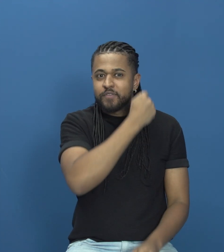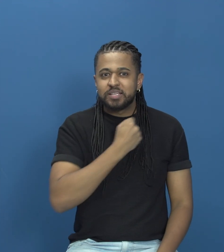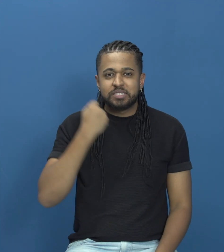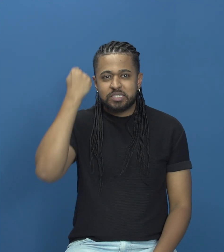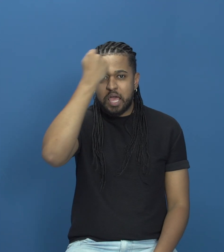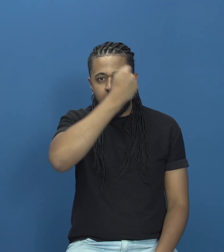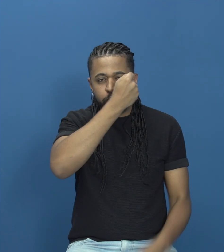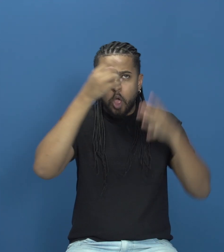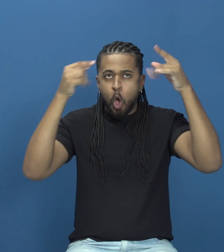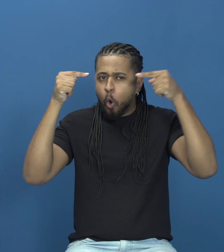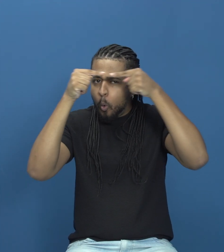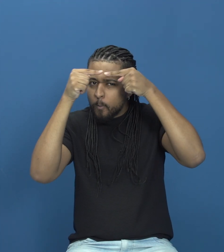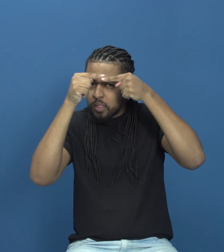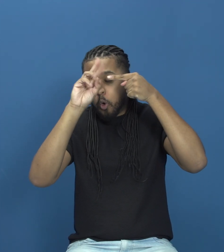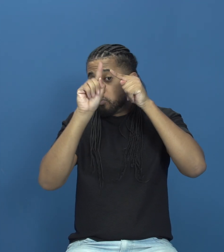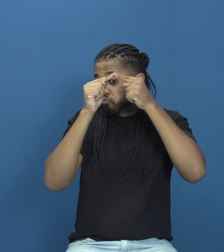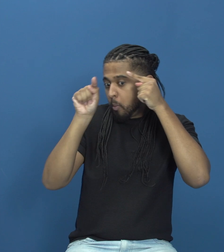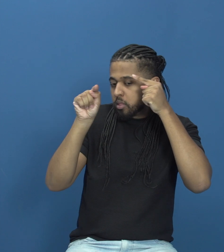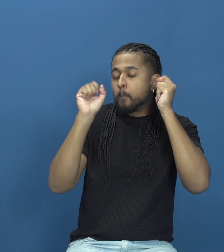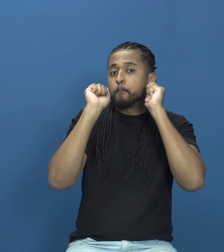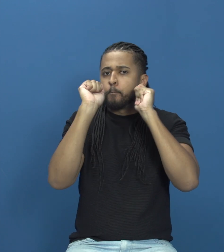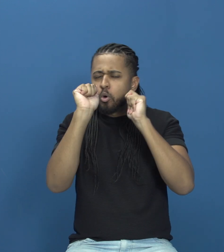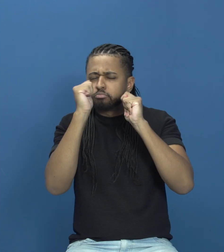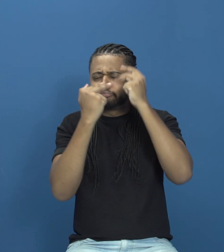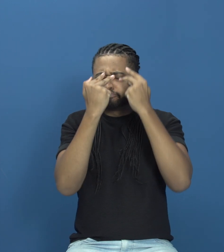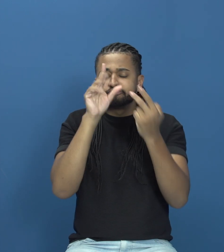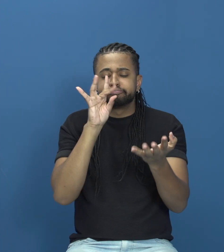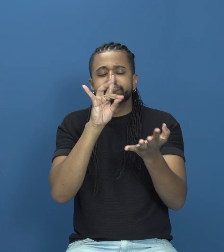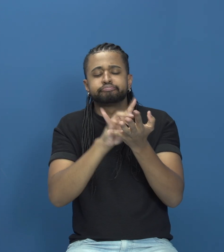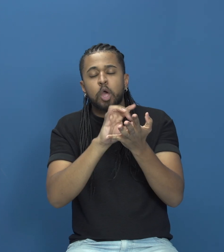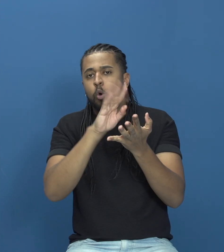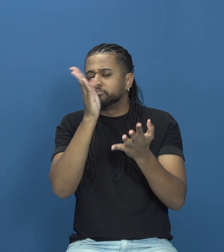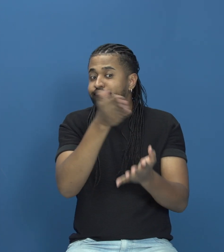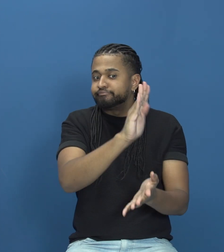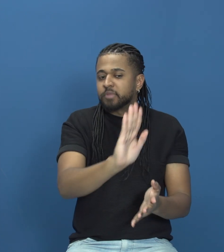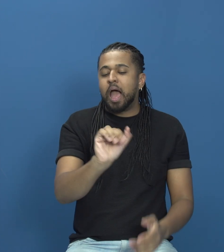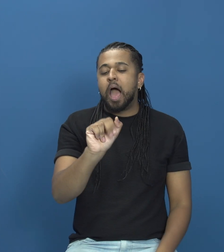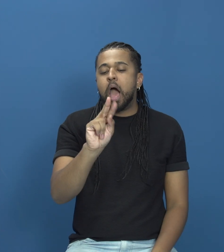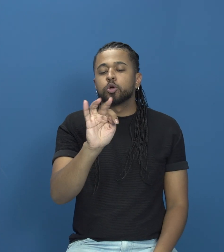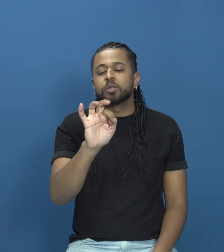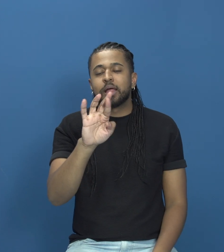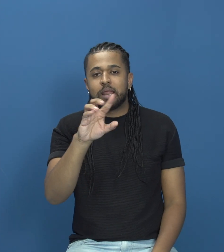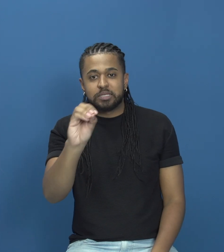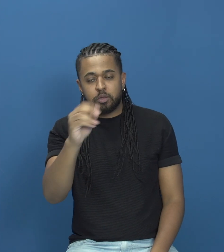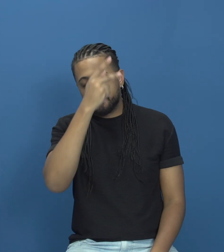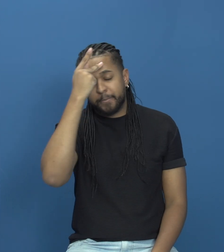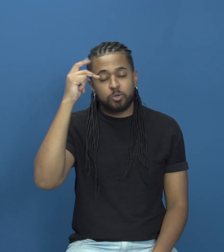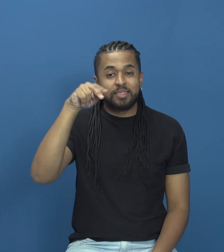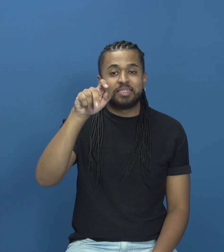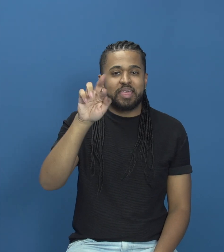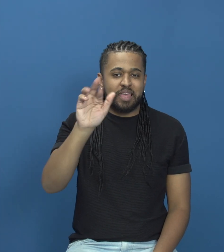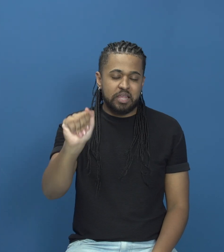que, combinados ou não, poderão validar ou invalidar a autodeclaração de pessoa